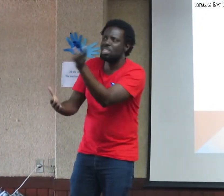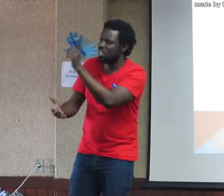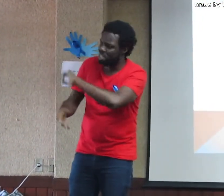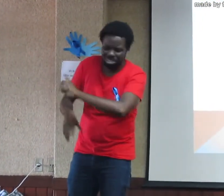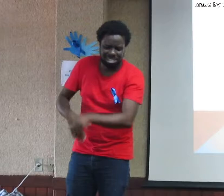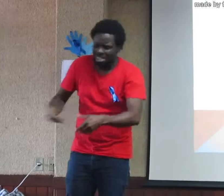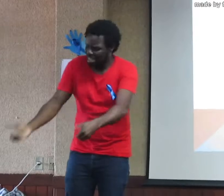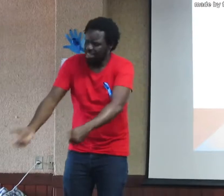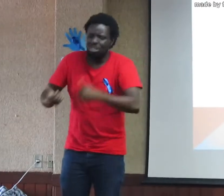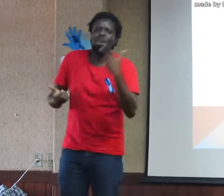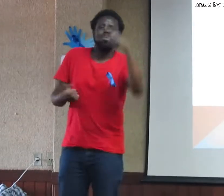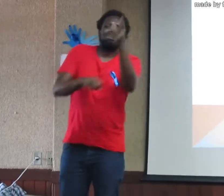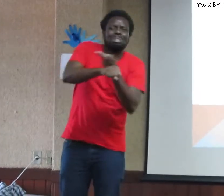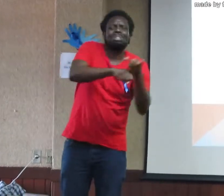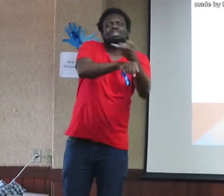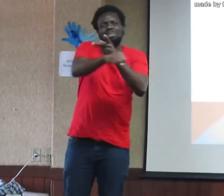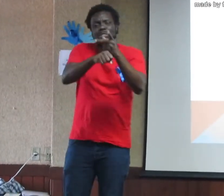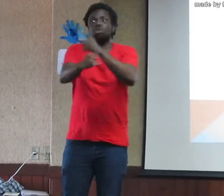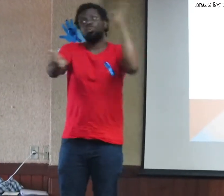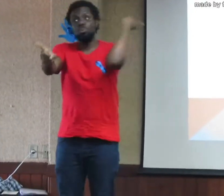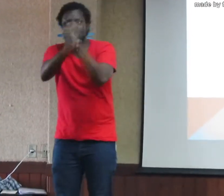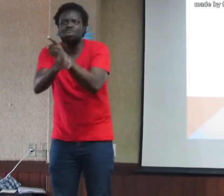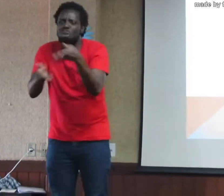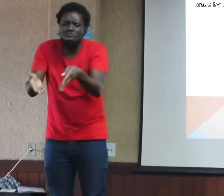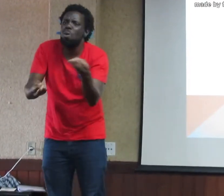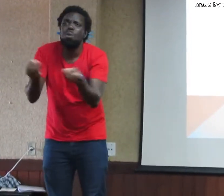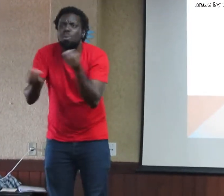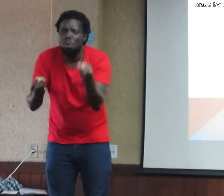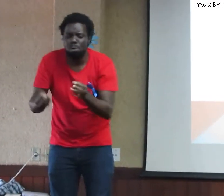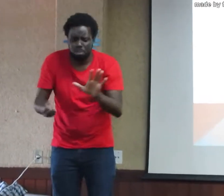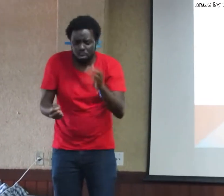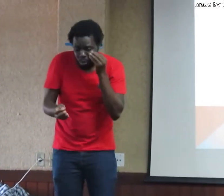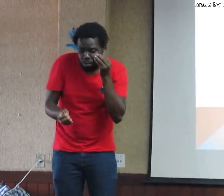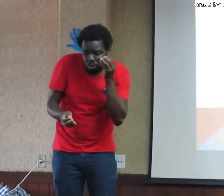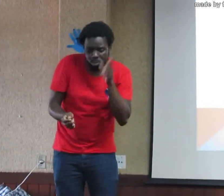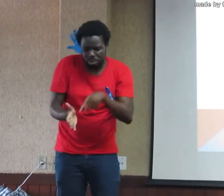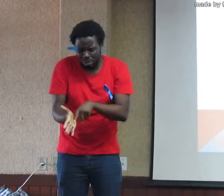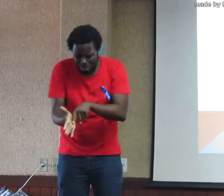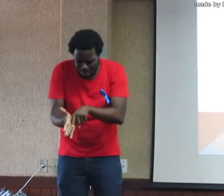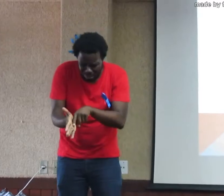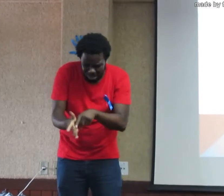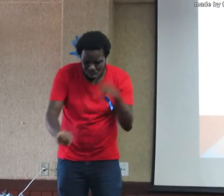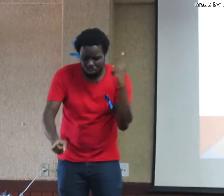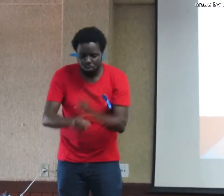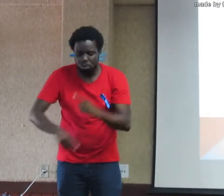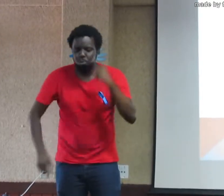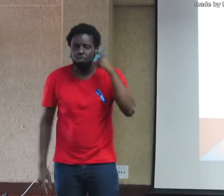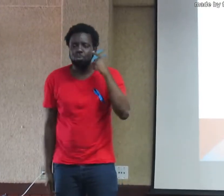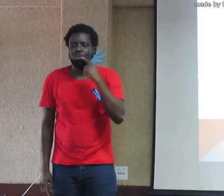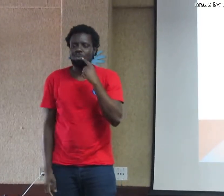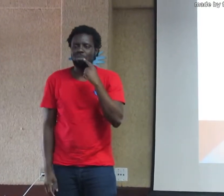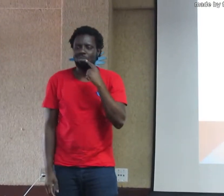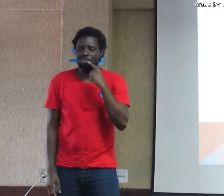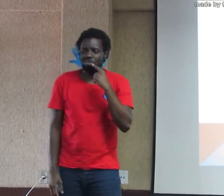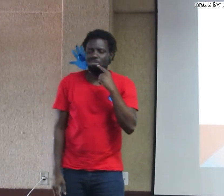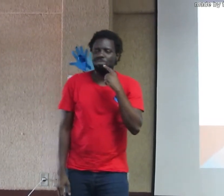começaram a dizer que era uma possível deficiência. Minha mãe não conseguia crer nisso. Me levou em outros postos